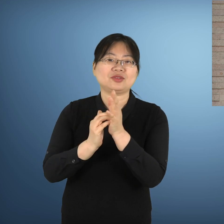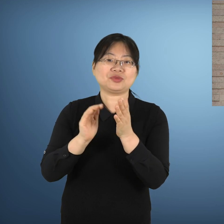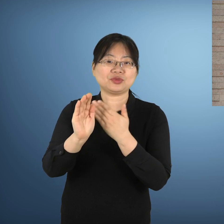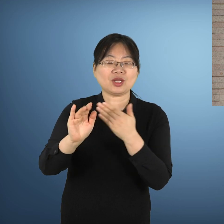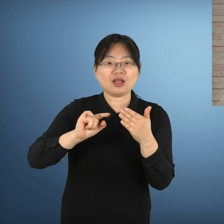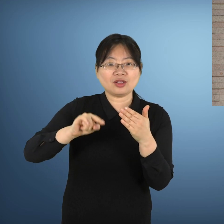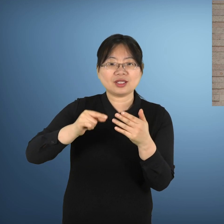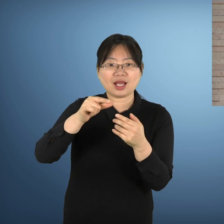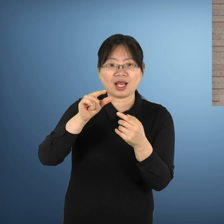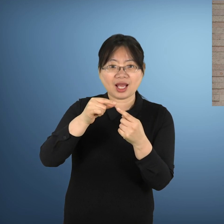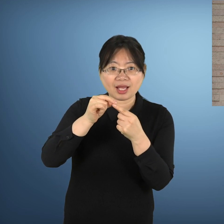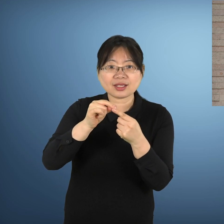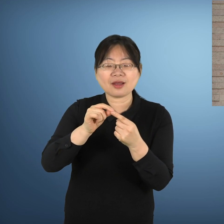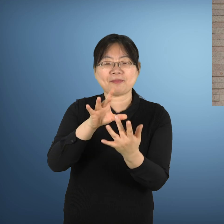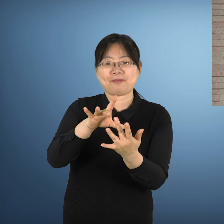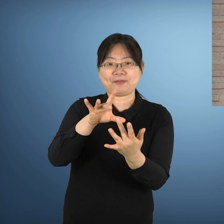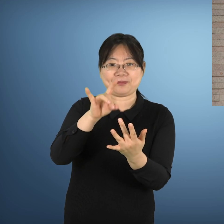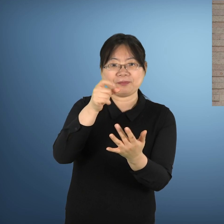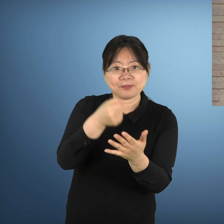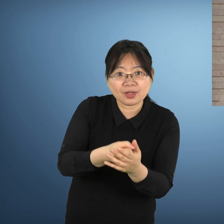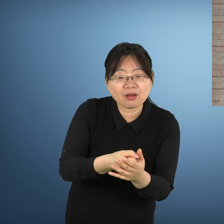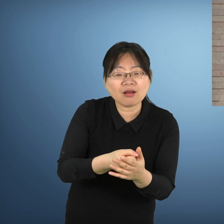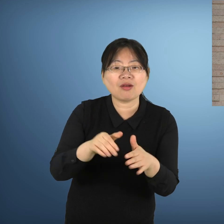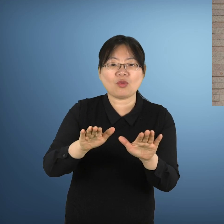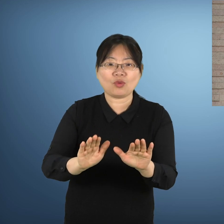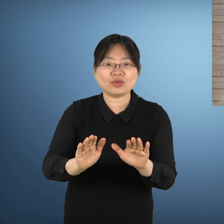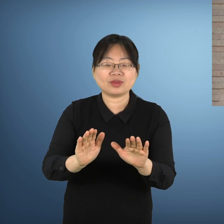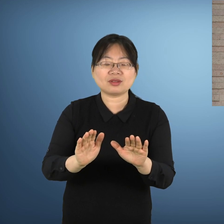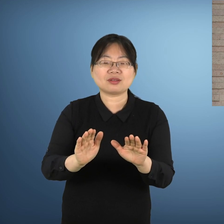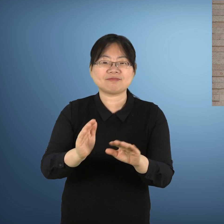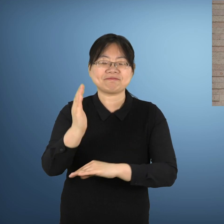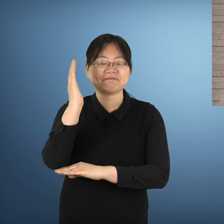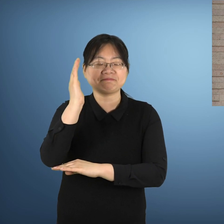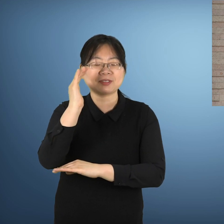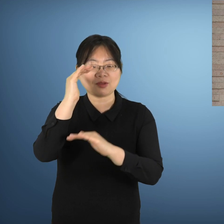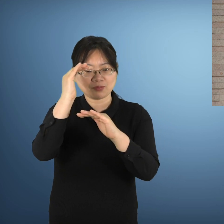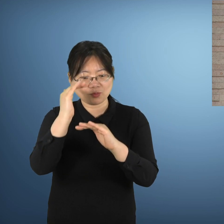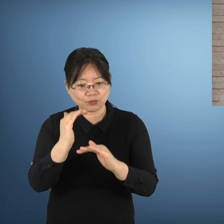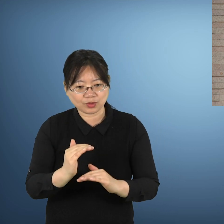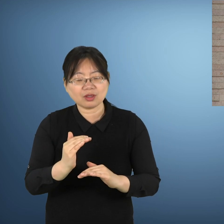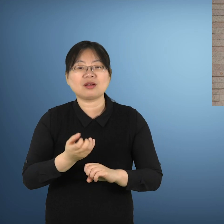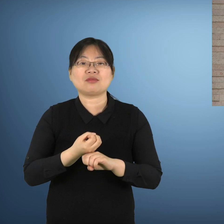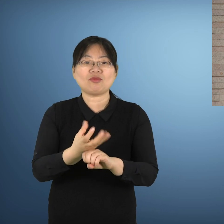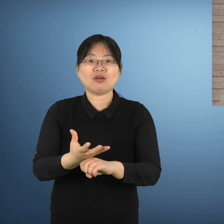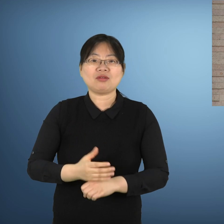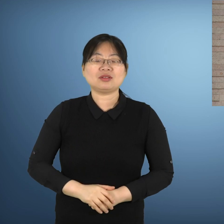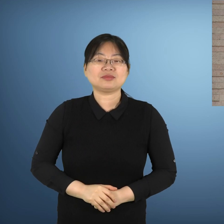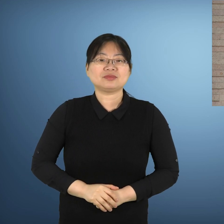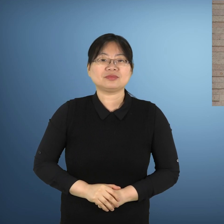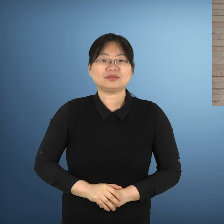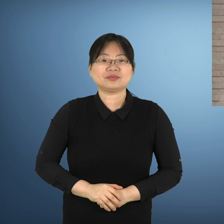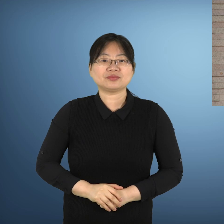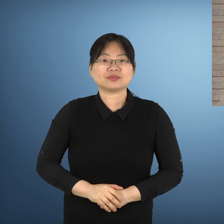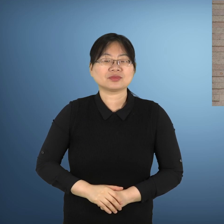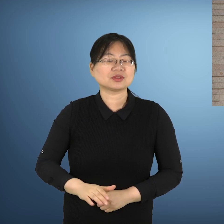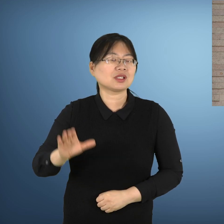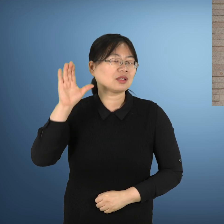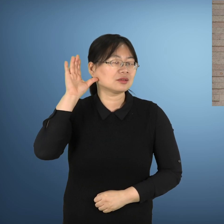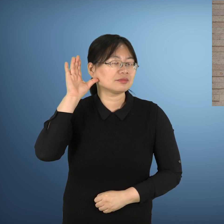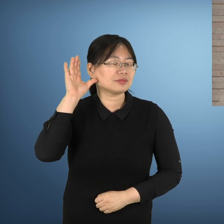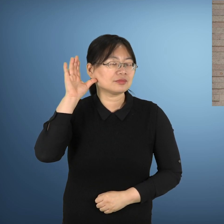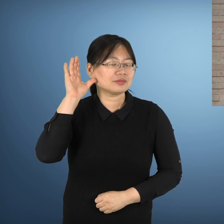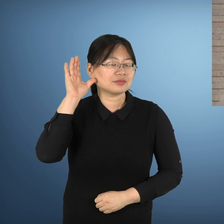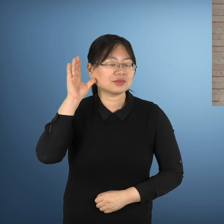하나를 채택해서 오늘 이야기를 좀 풀어나가야 될 텐데, 들어둘 필요가